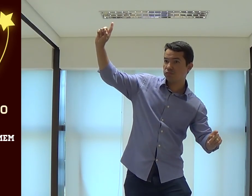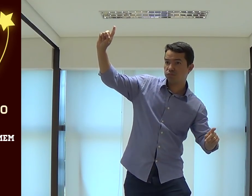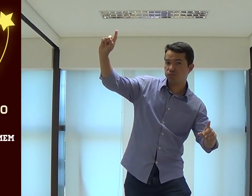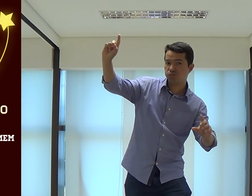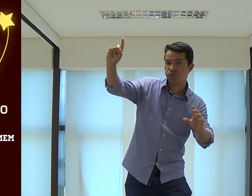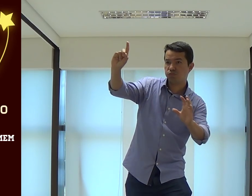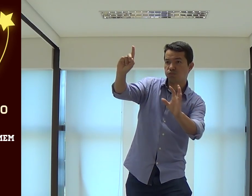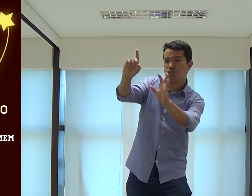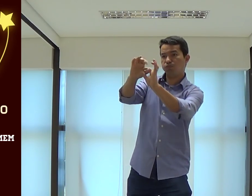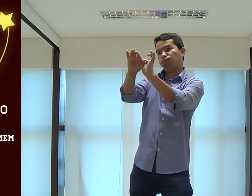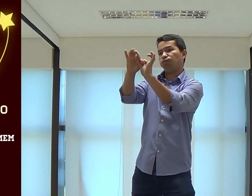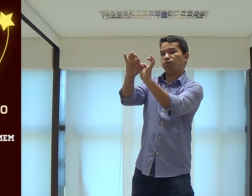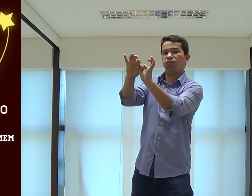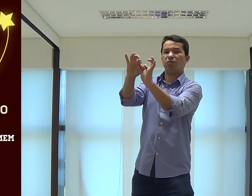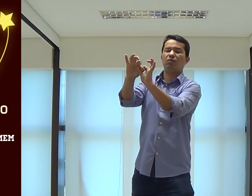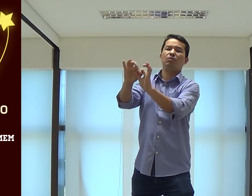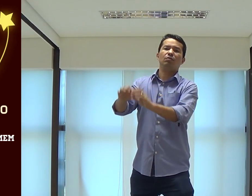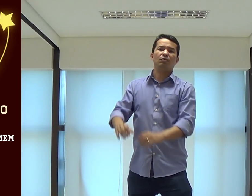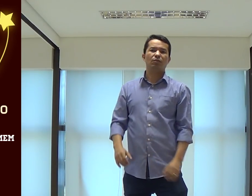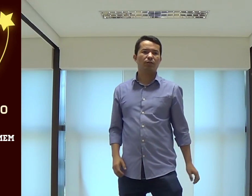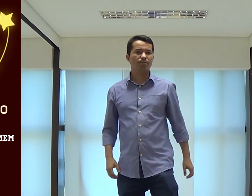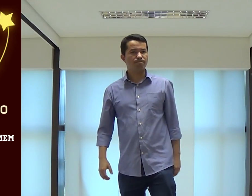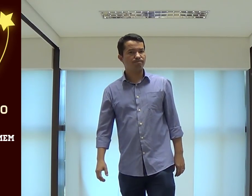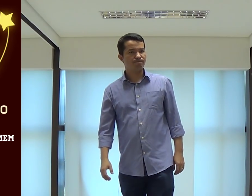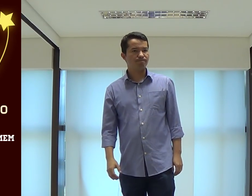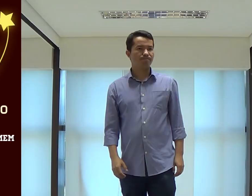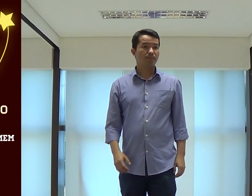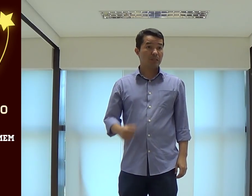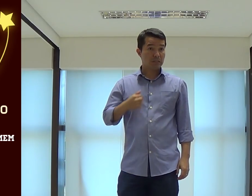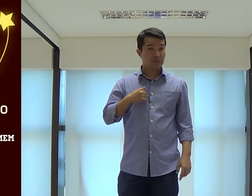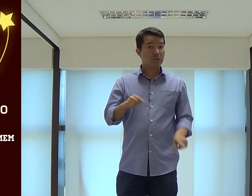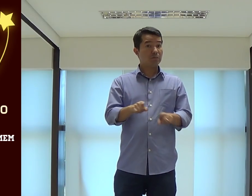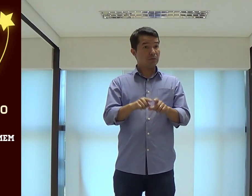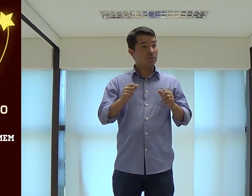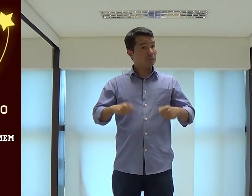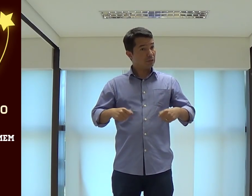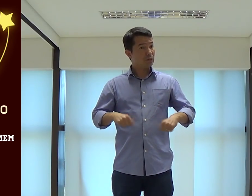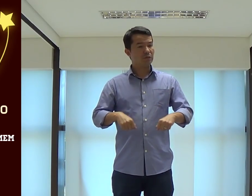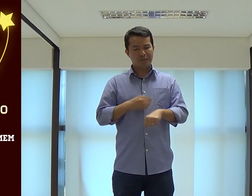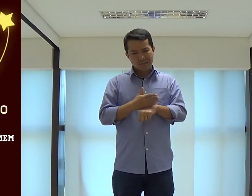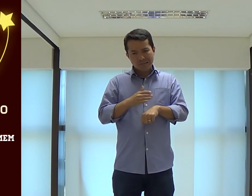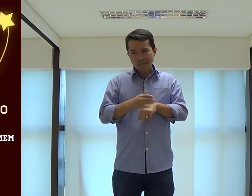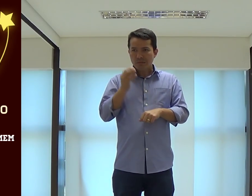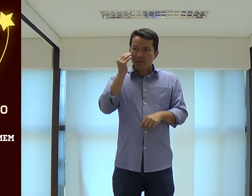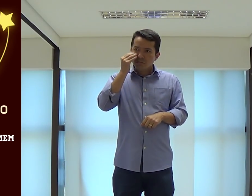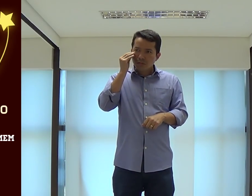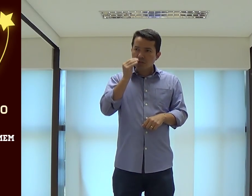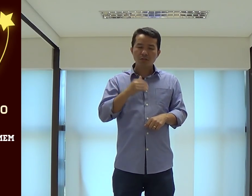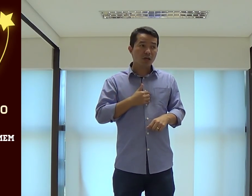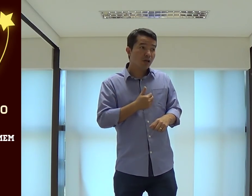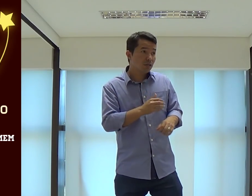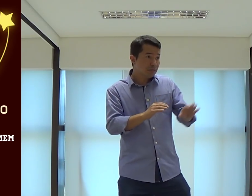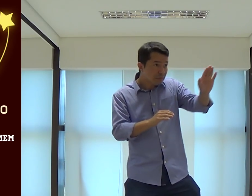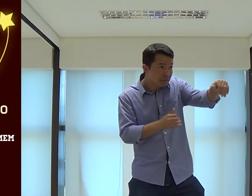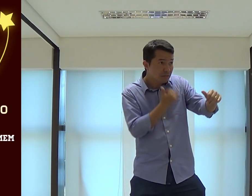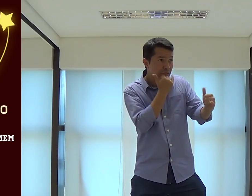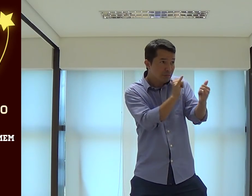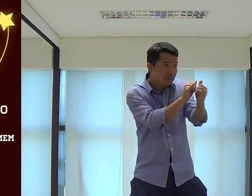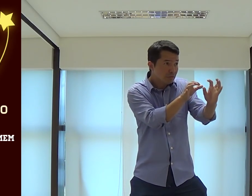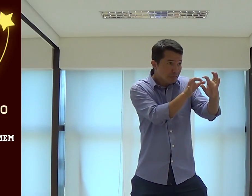Porque Deus queria ter essa reconciliação com o seu povo. Então eu também preciso estar praticando isso, ter